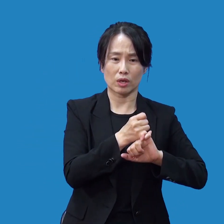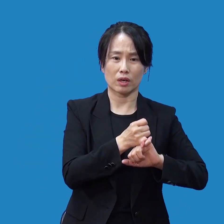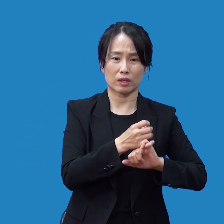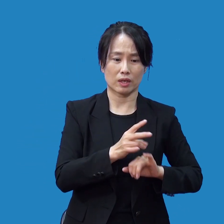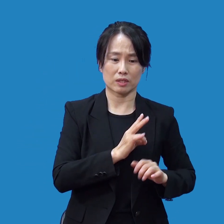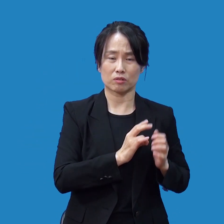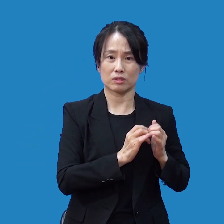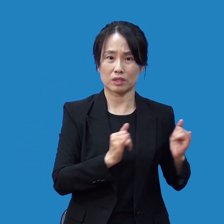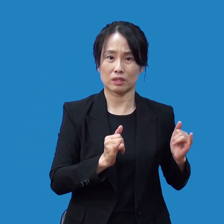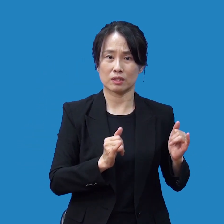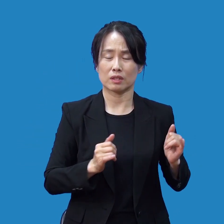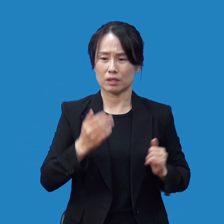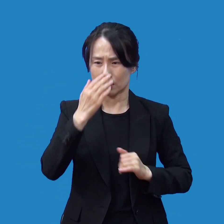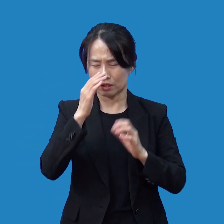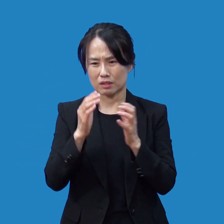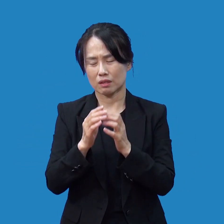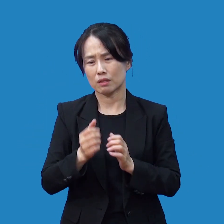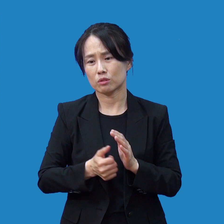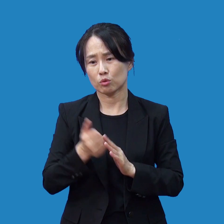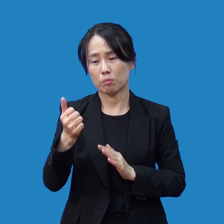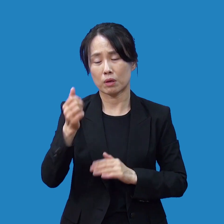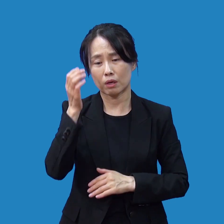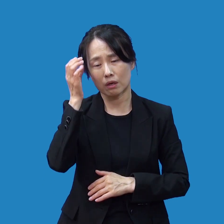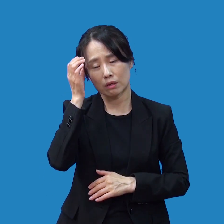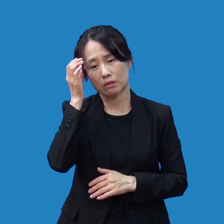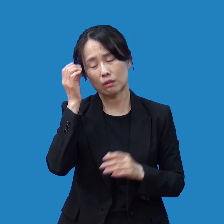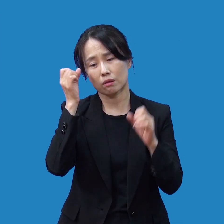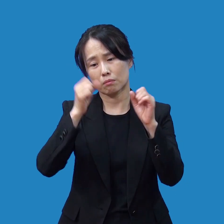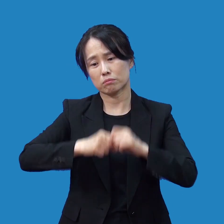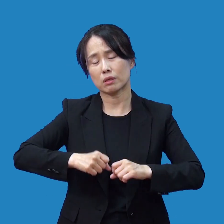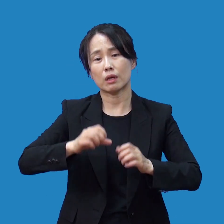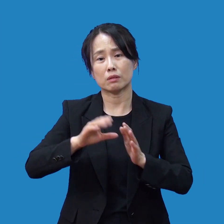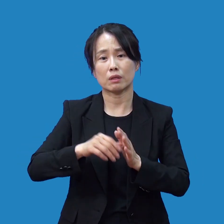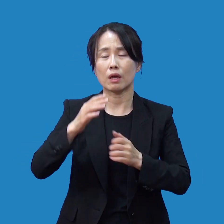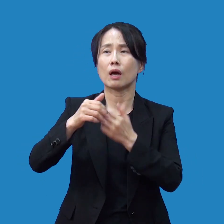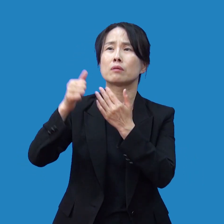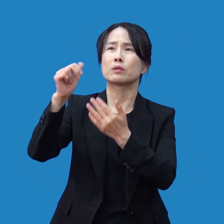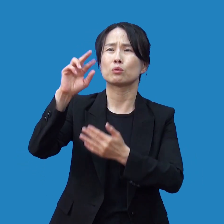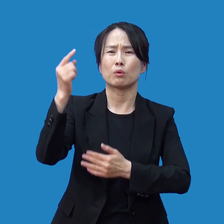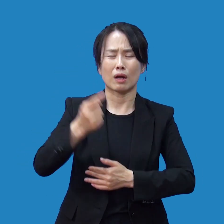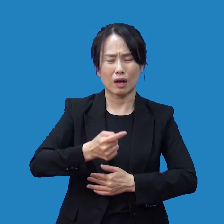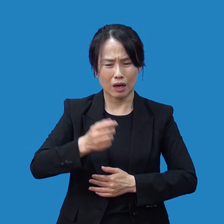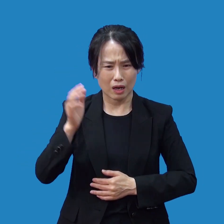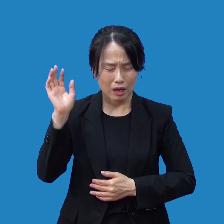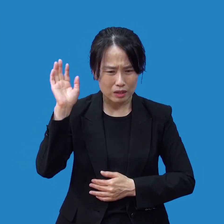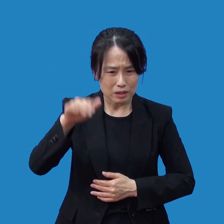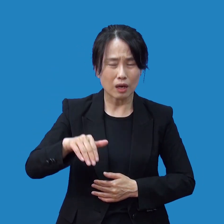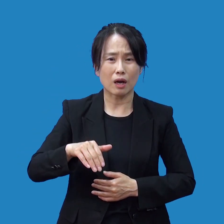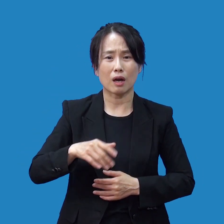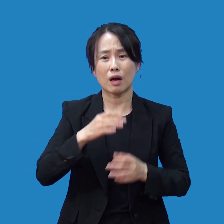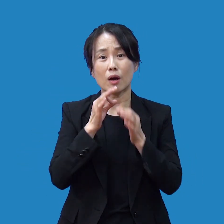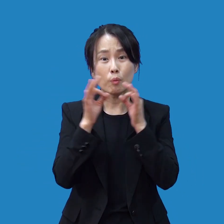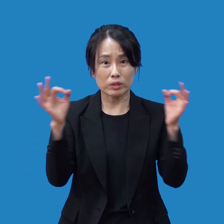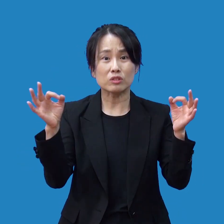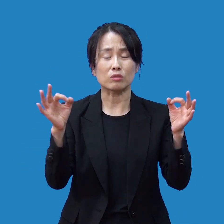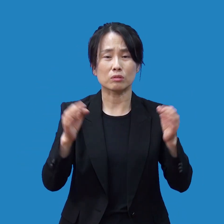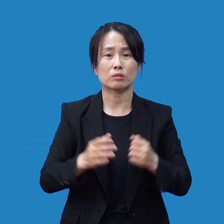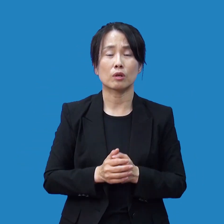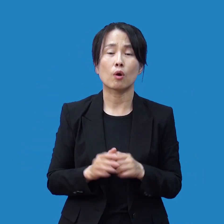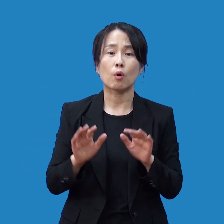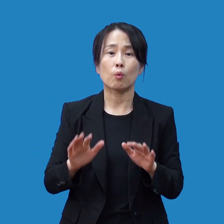이스라엘의 소망과 기대가 다 무너져 갈 때 여호와께로 돌아가자 외쳤지 않습니까? 그럼 오늘 우리는 무엇을 외쳐야